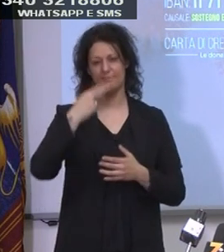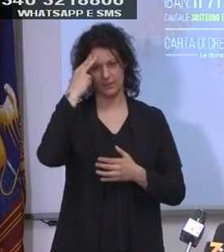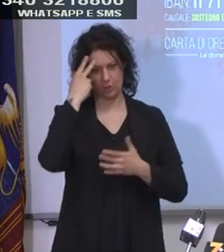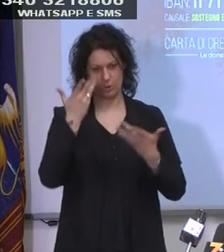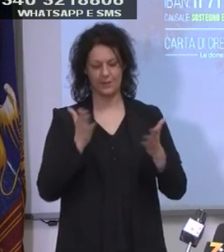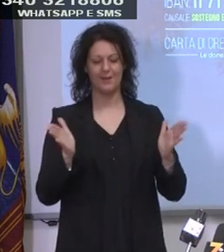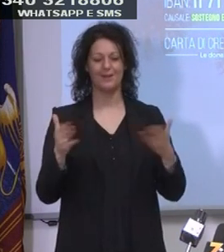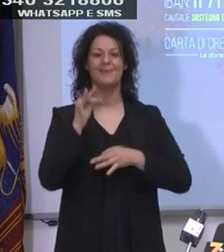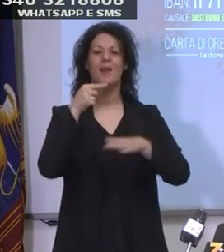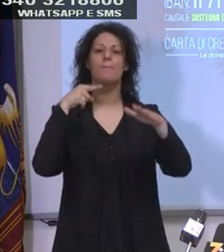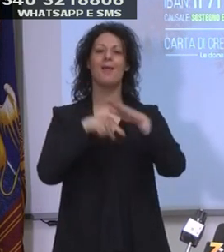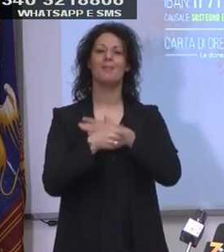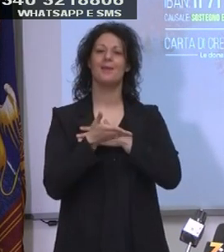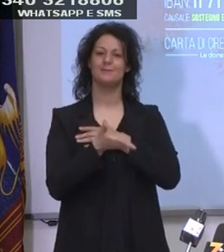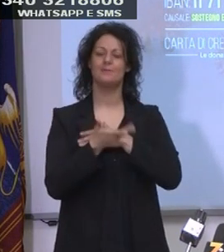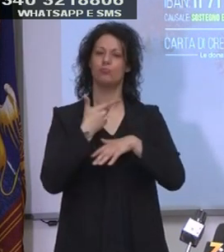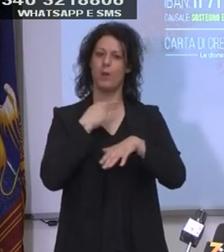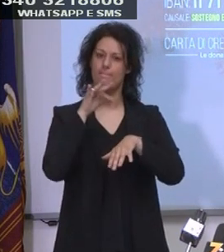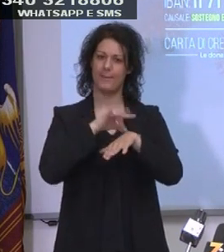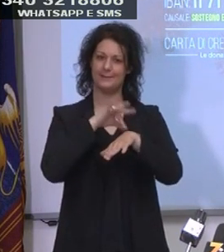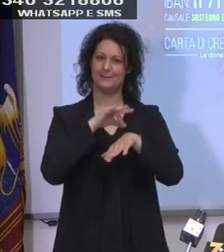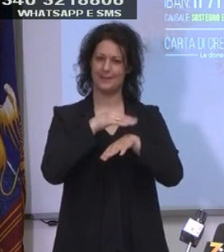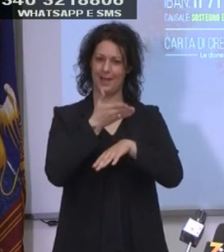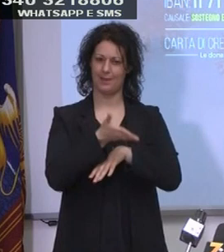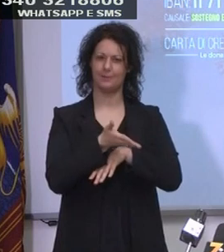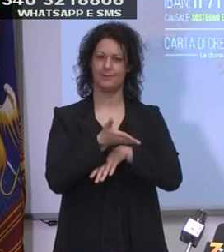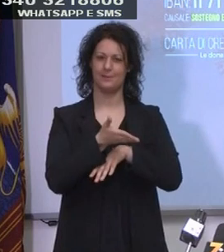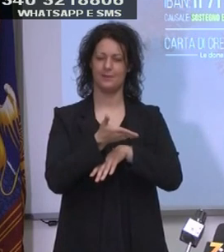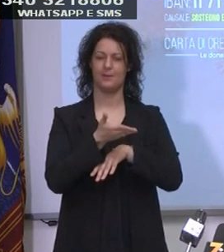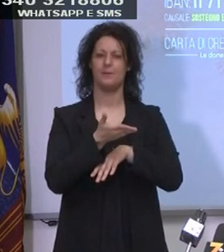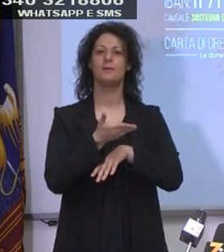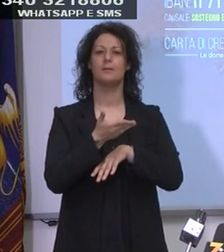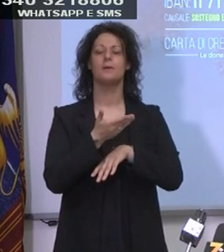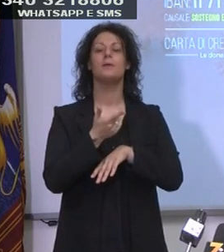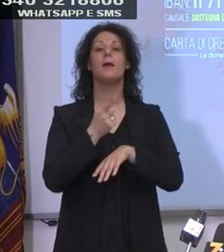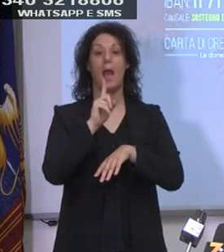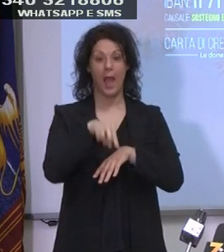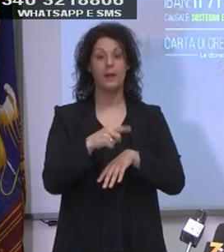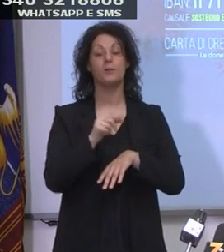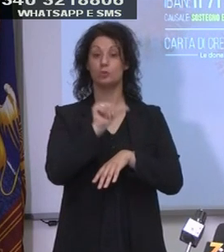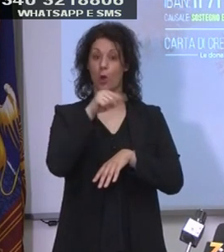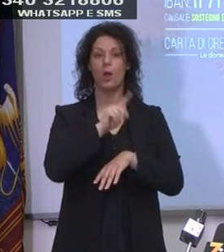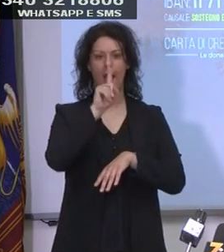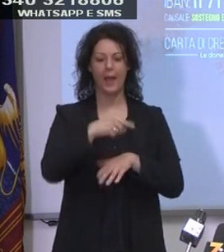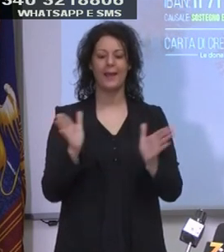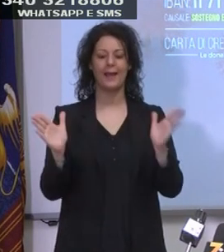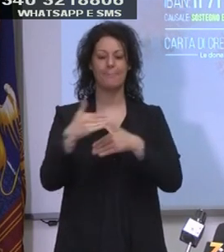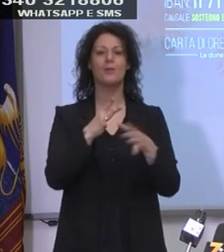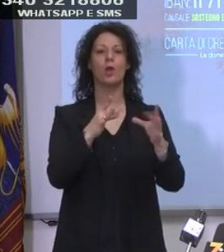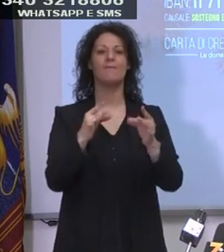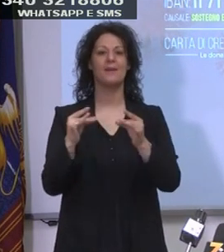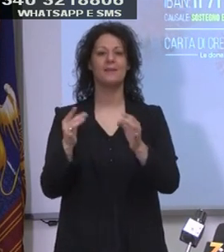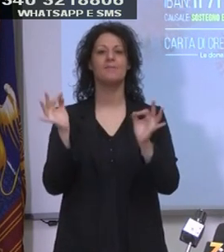intensive abbiamo pazienti che sono presenti, e comunque i pazienti problematici anche nelle infettive e nelle subintensive